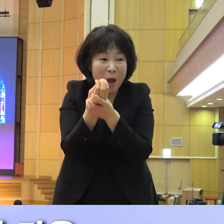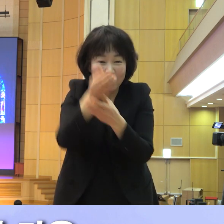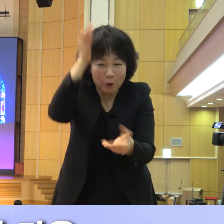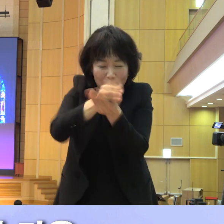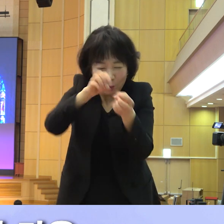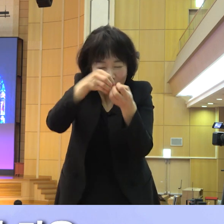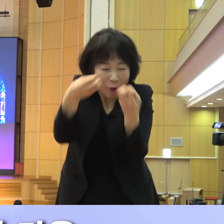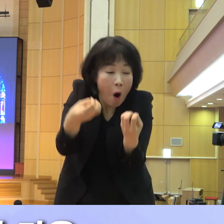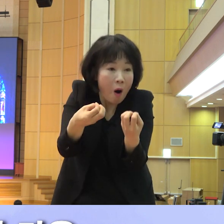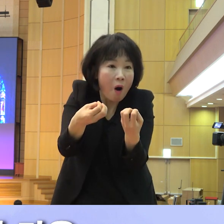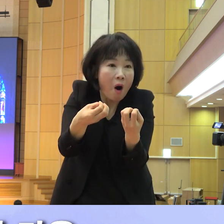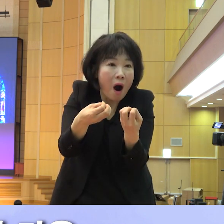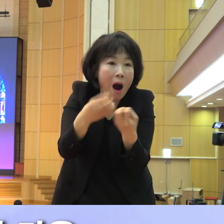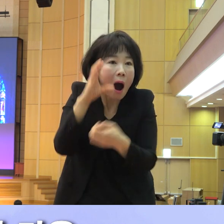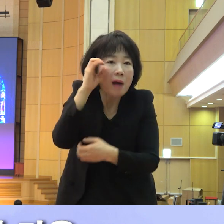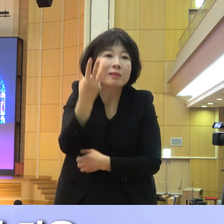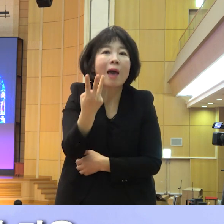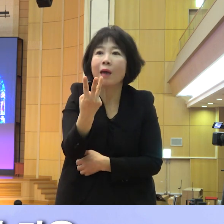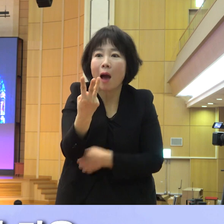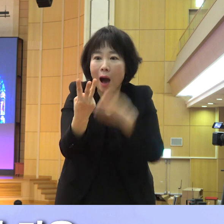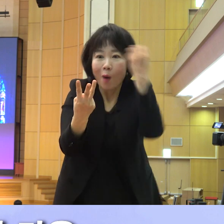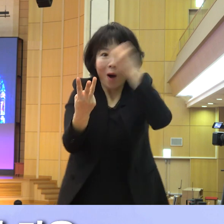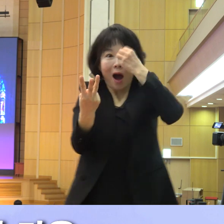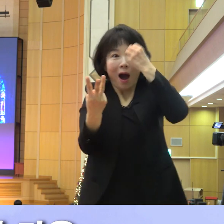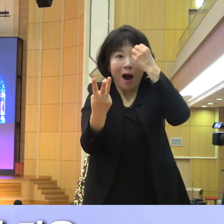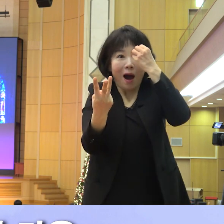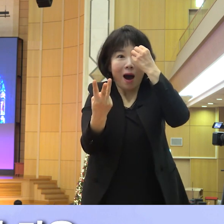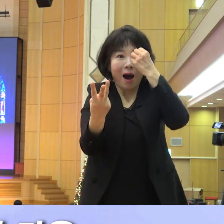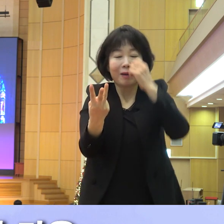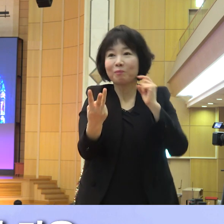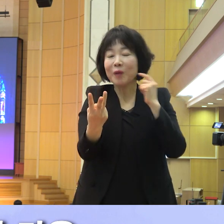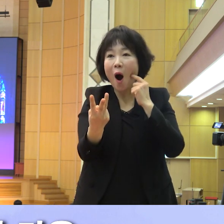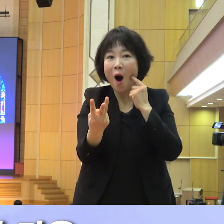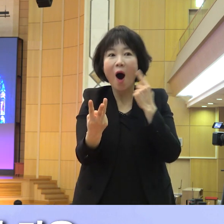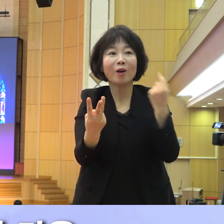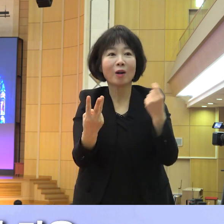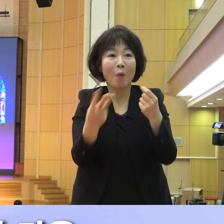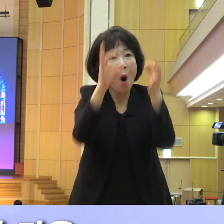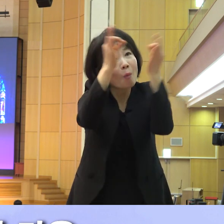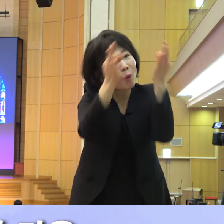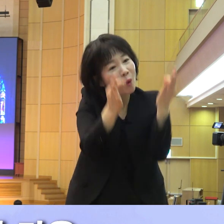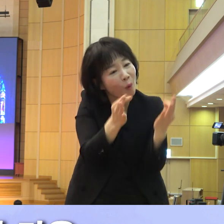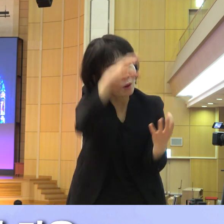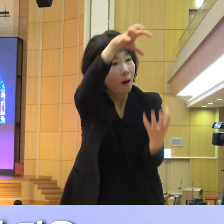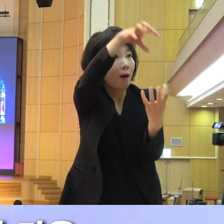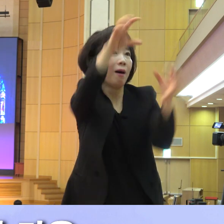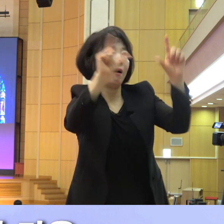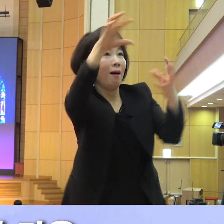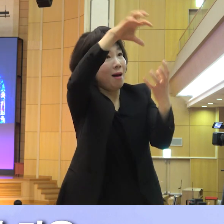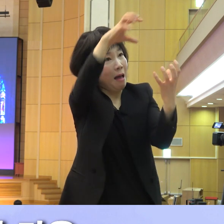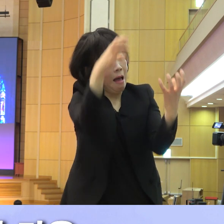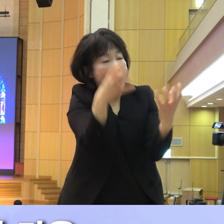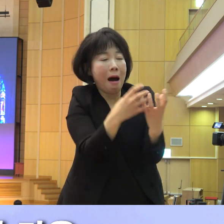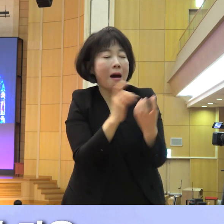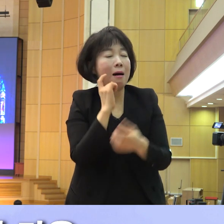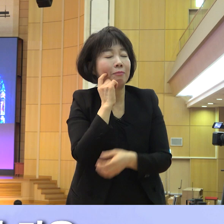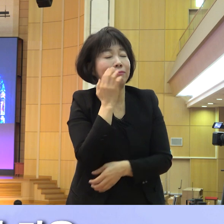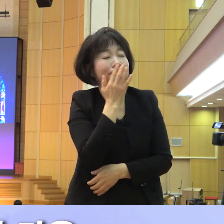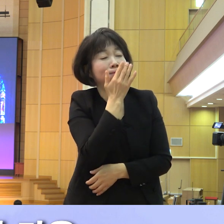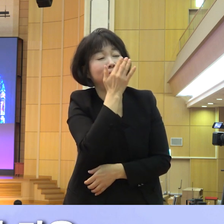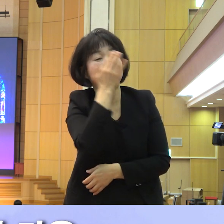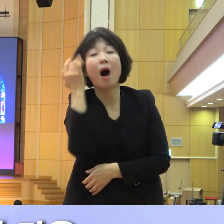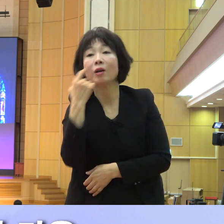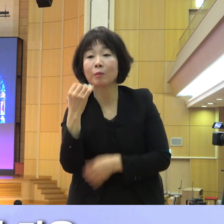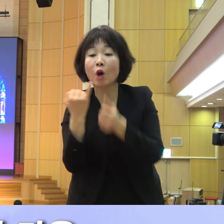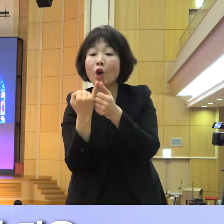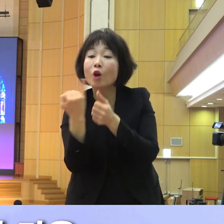것처럼 그럴 정도로 포도송이는 탐스럽습니다. 내 집에 있는 내 실에 있는 내